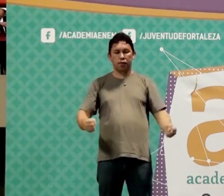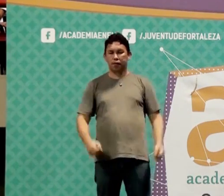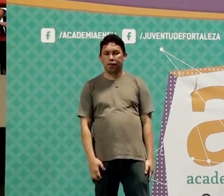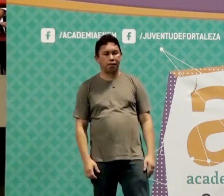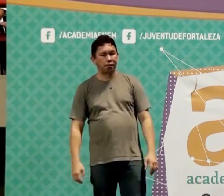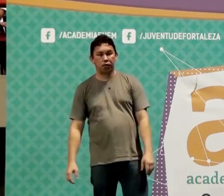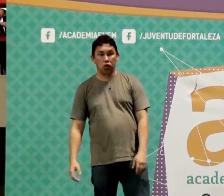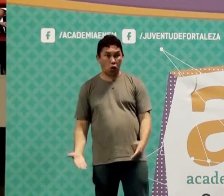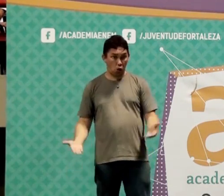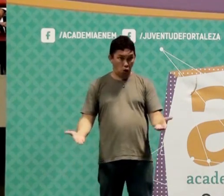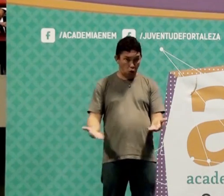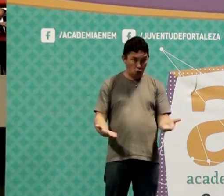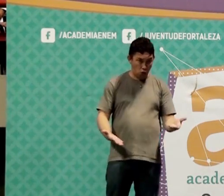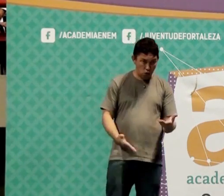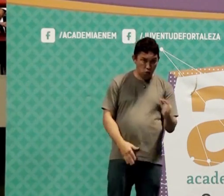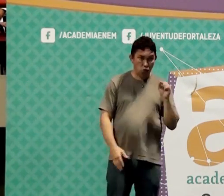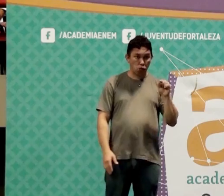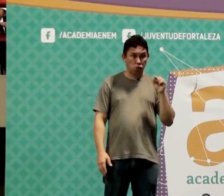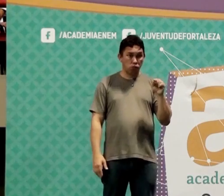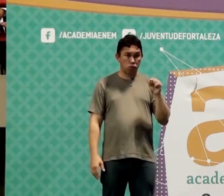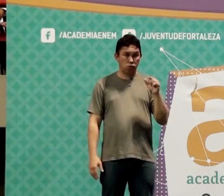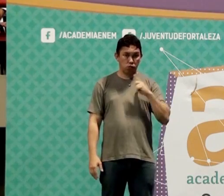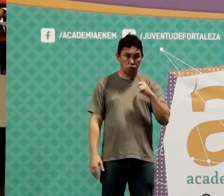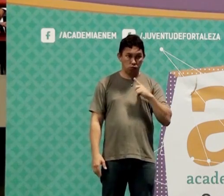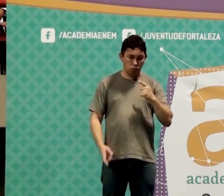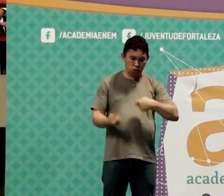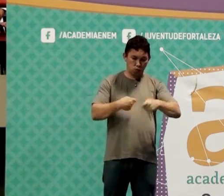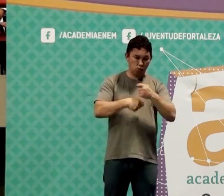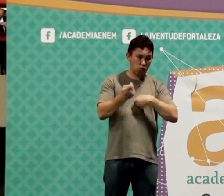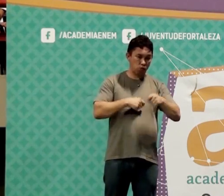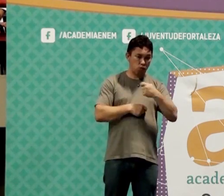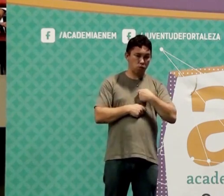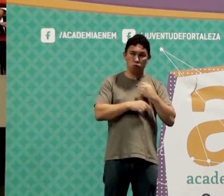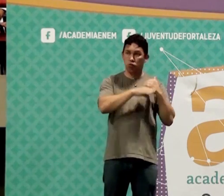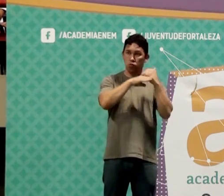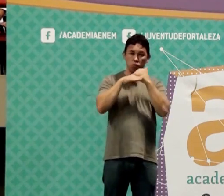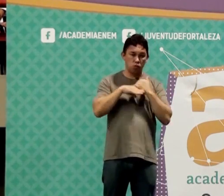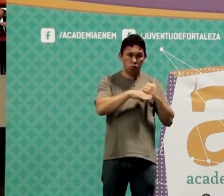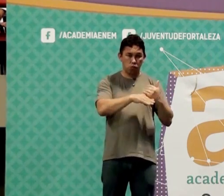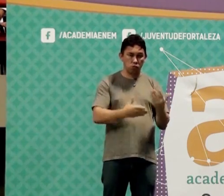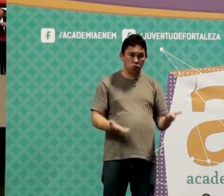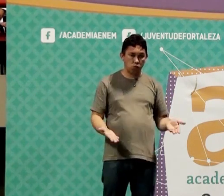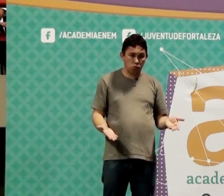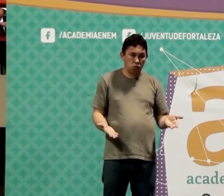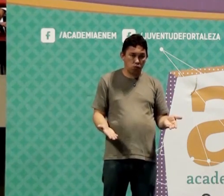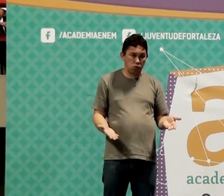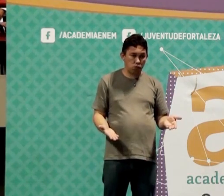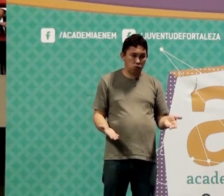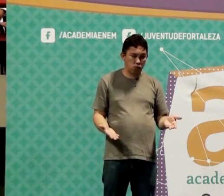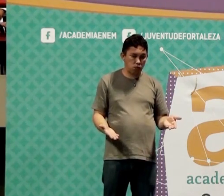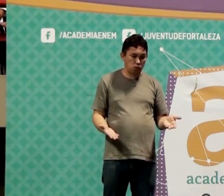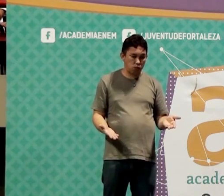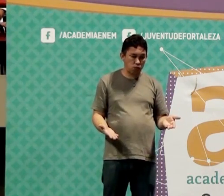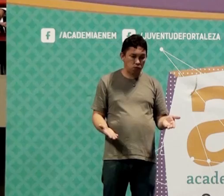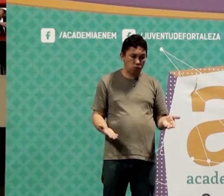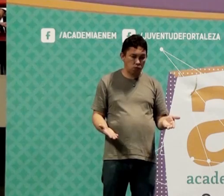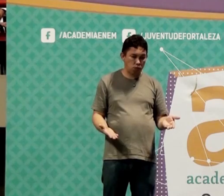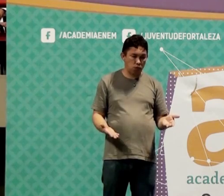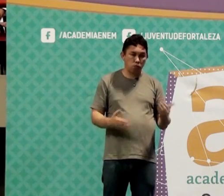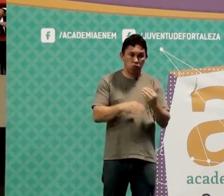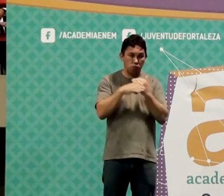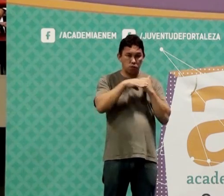Léo Huberman. Léo Huberman é o cara que disse isso, tá? Vamos falar sobre o comércio. Século